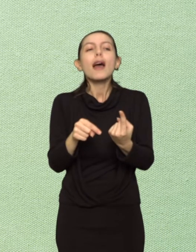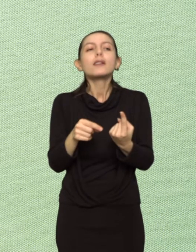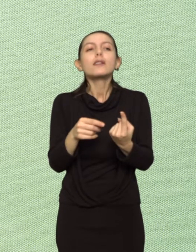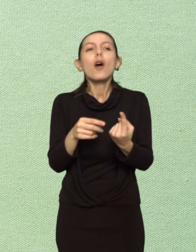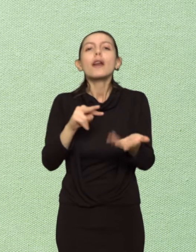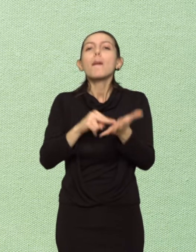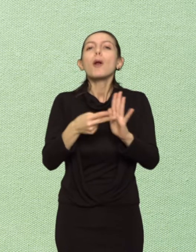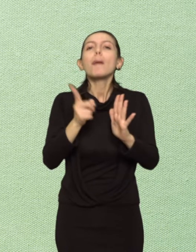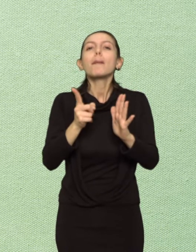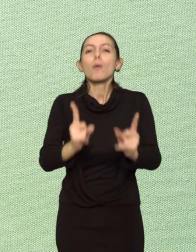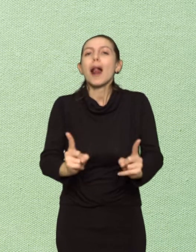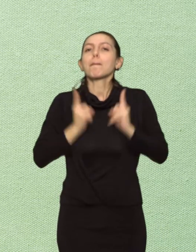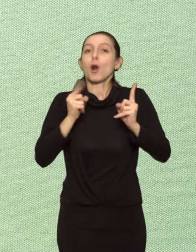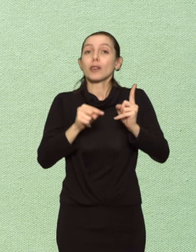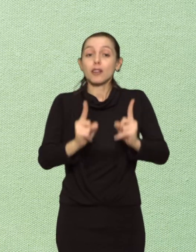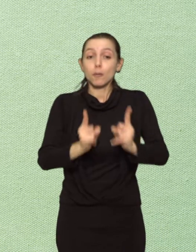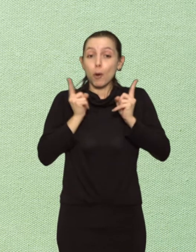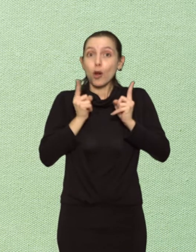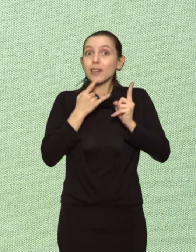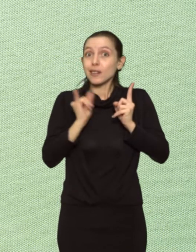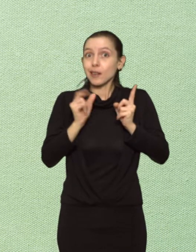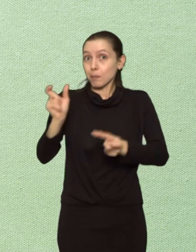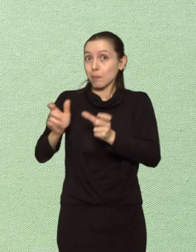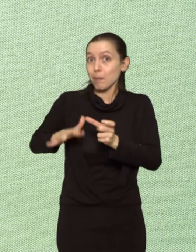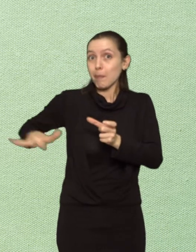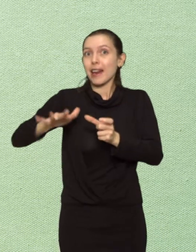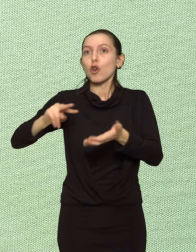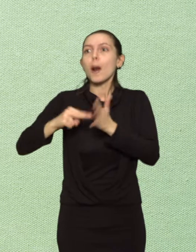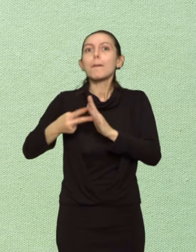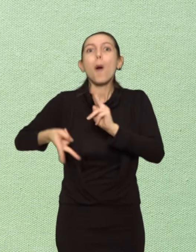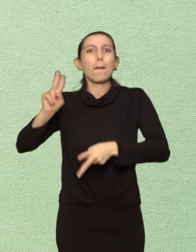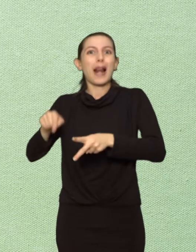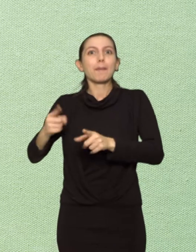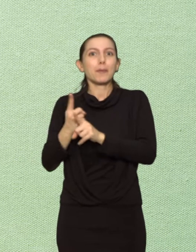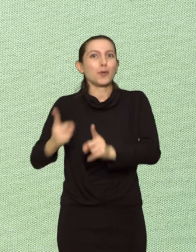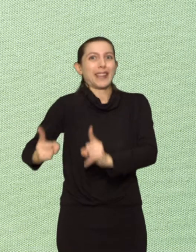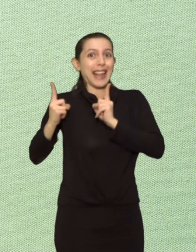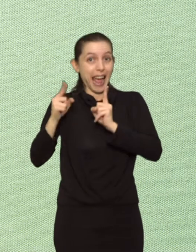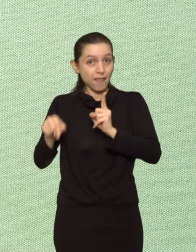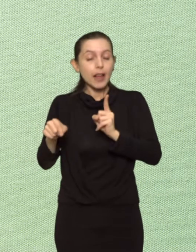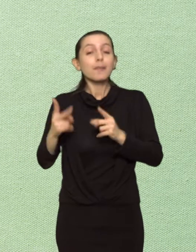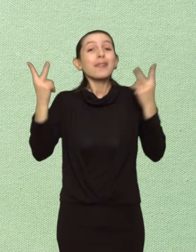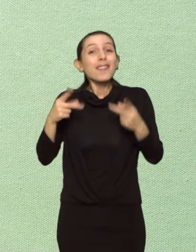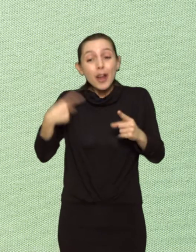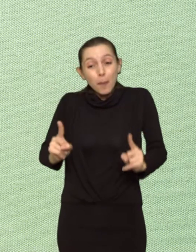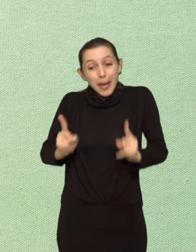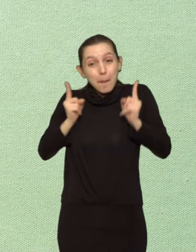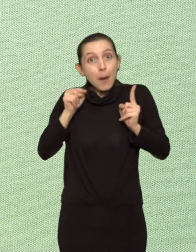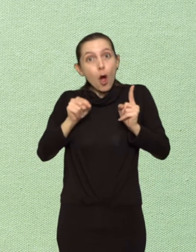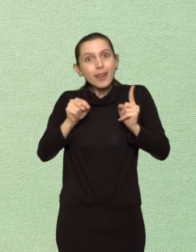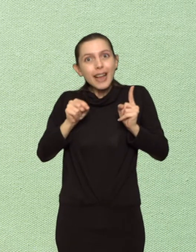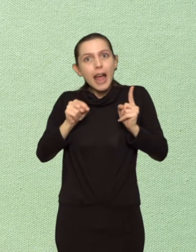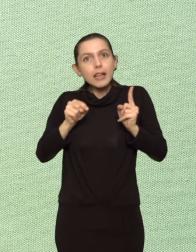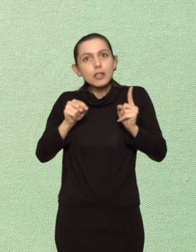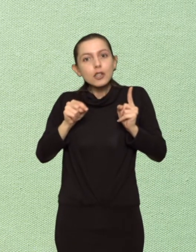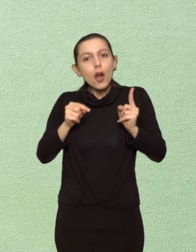protezione delle persone che avevano maggiori problemi. In realtà quella protezione